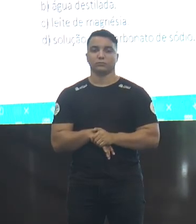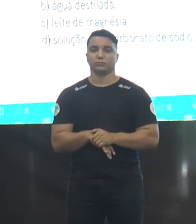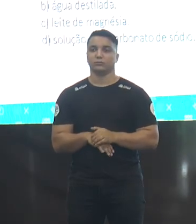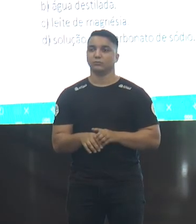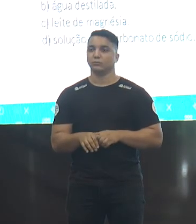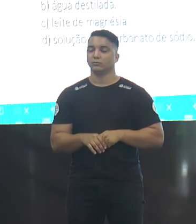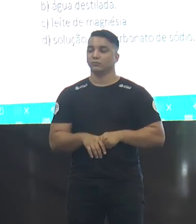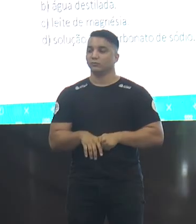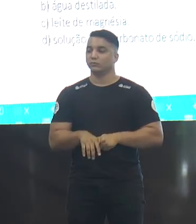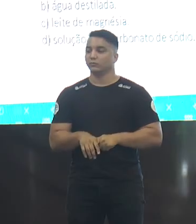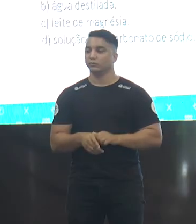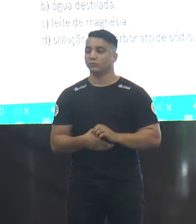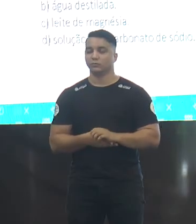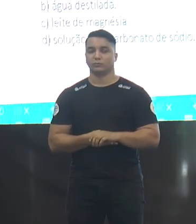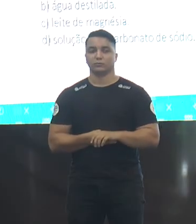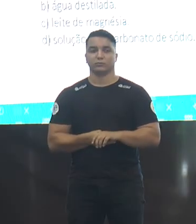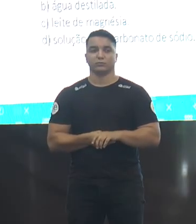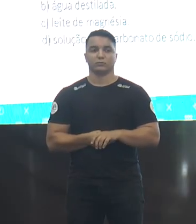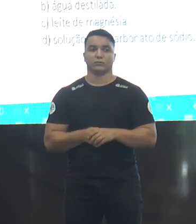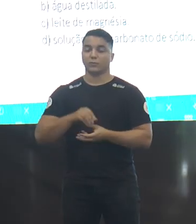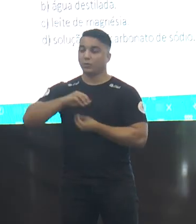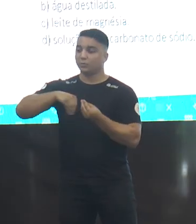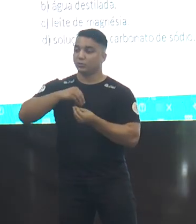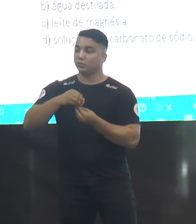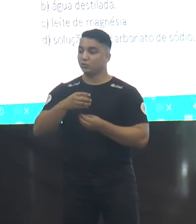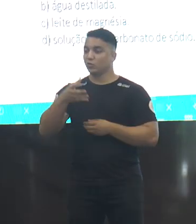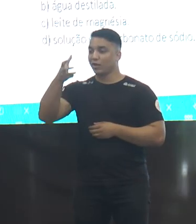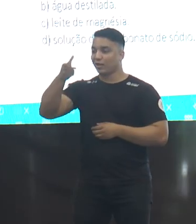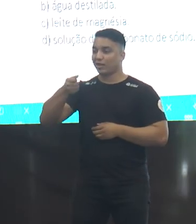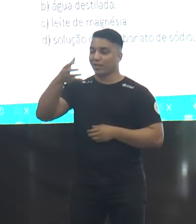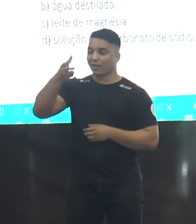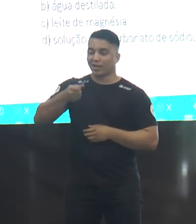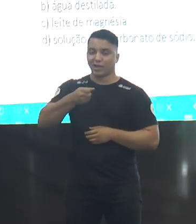Aí a galera, a mistura de leite com manga.